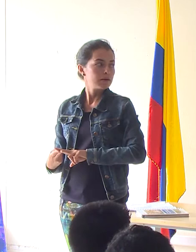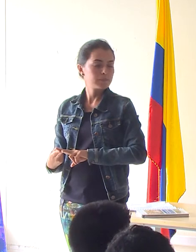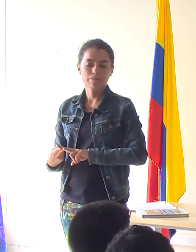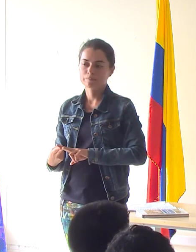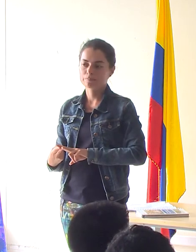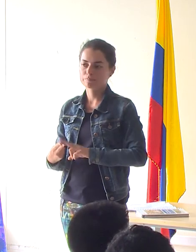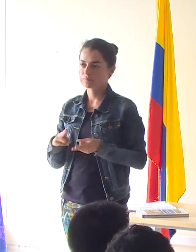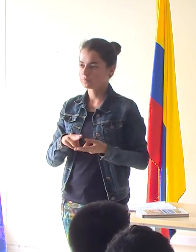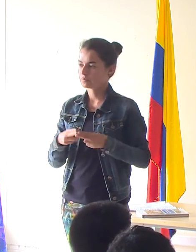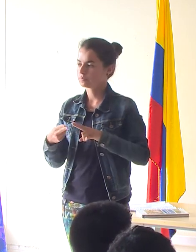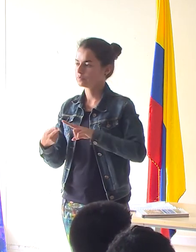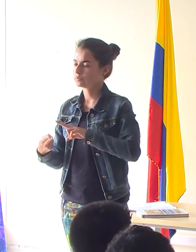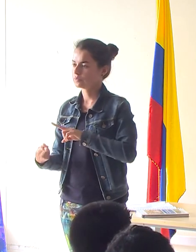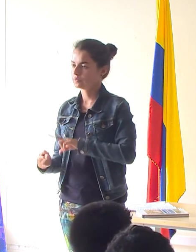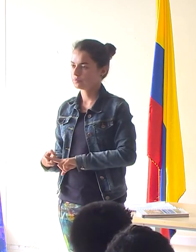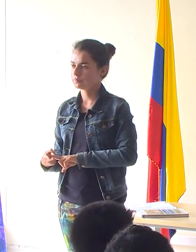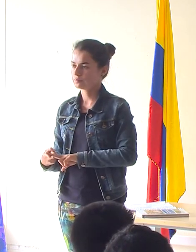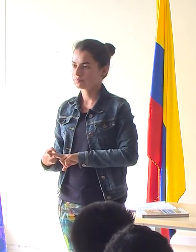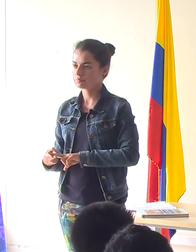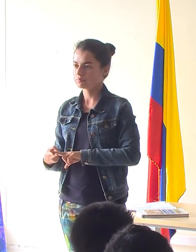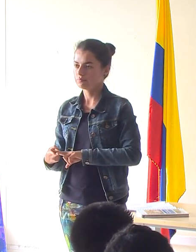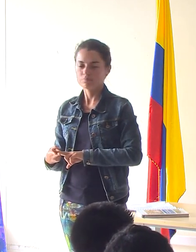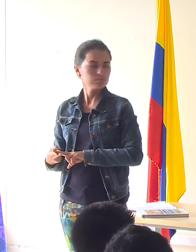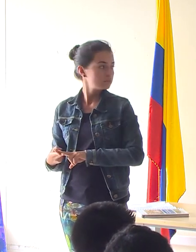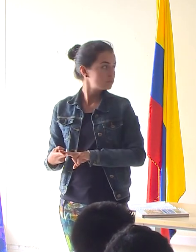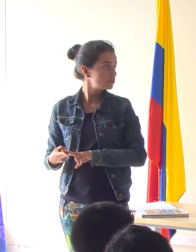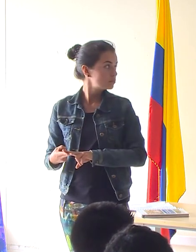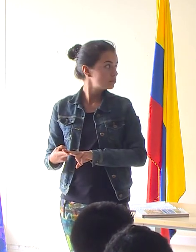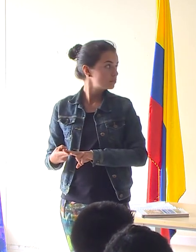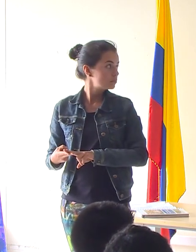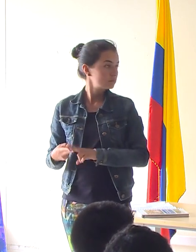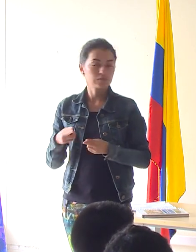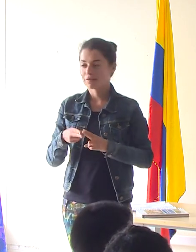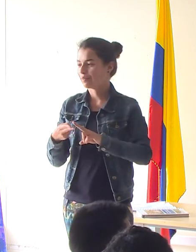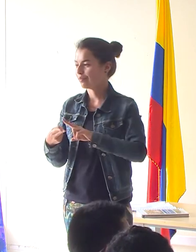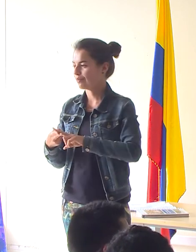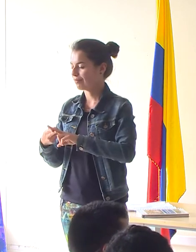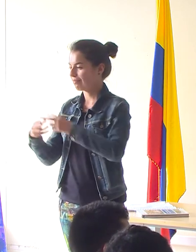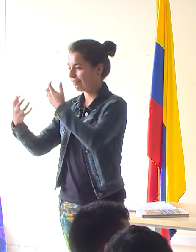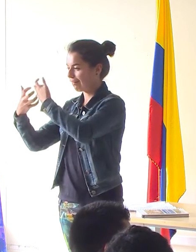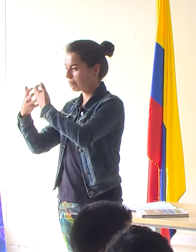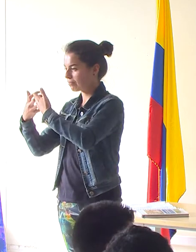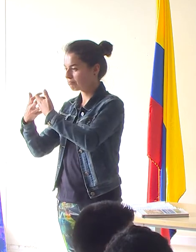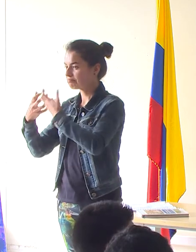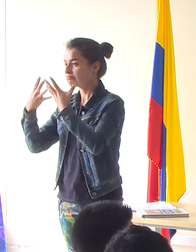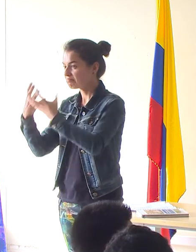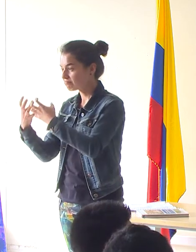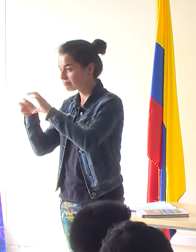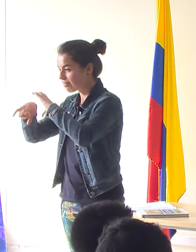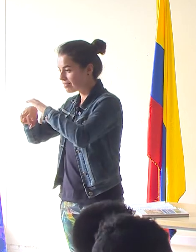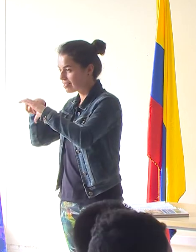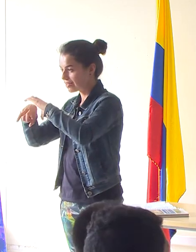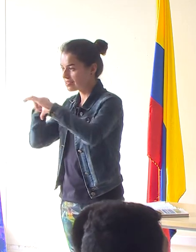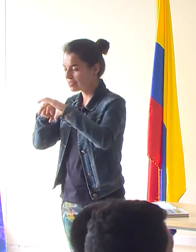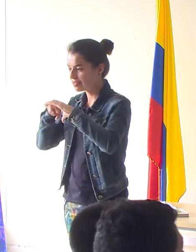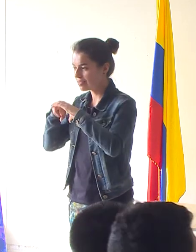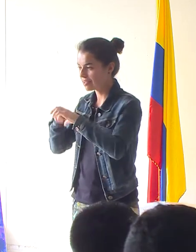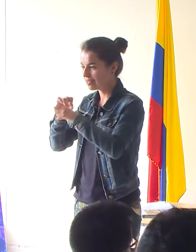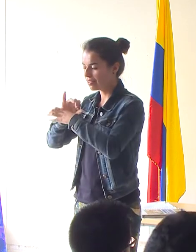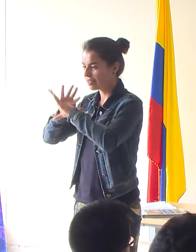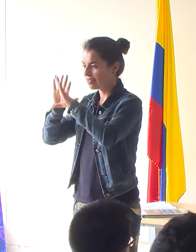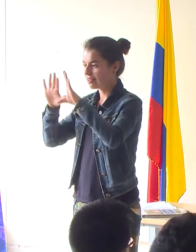títulos conseguidos o las solicitudes de minerales en la sabana de bogotá pues resulta que